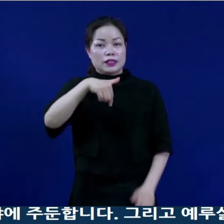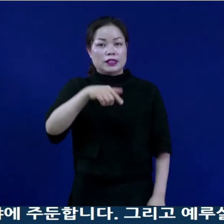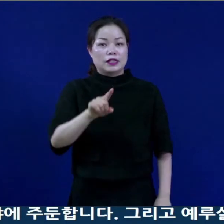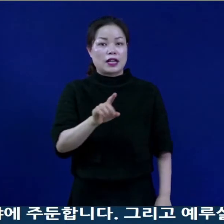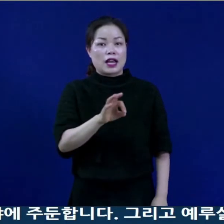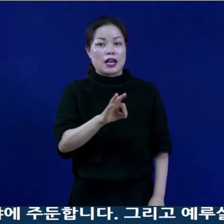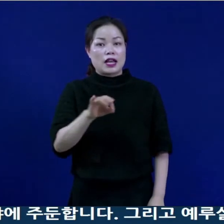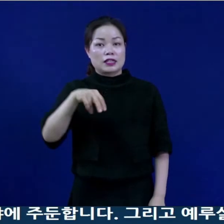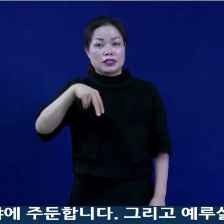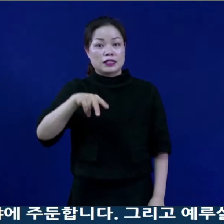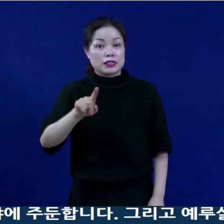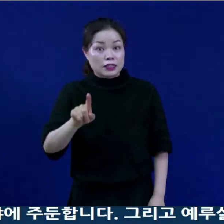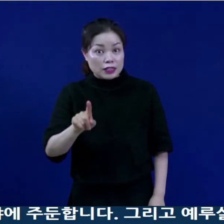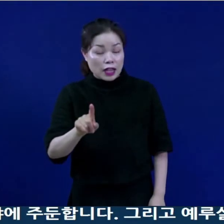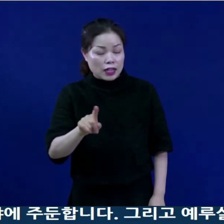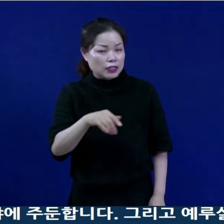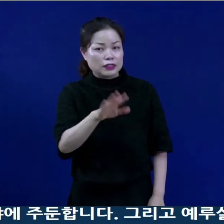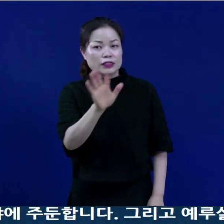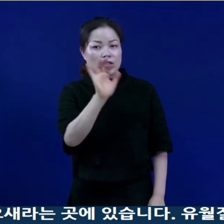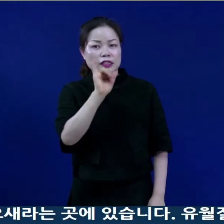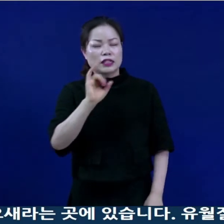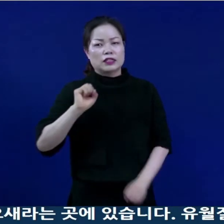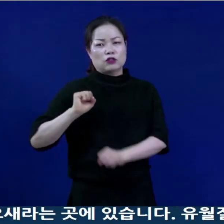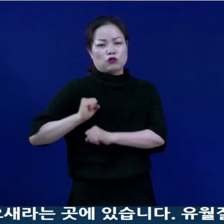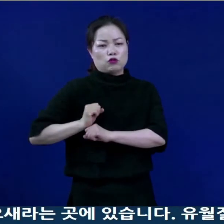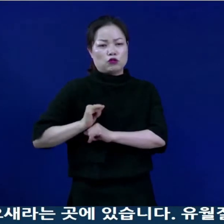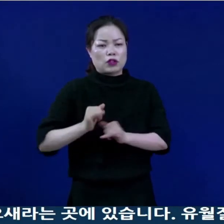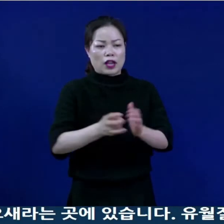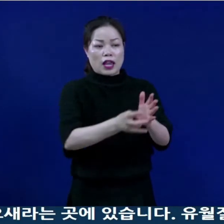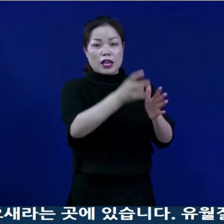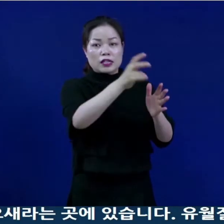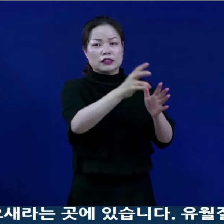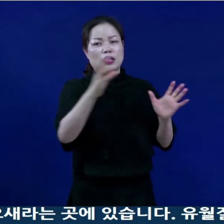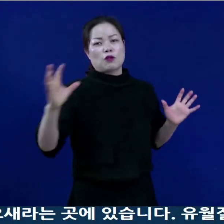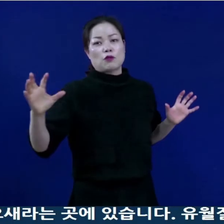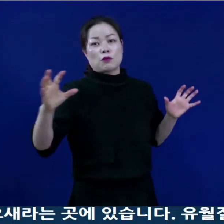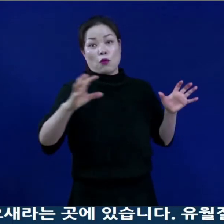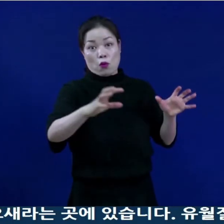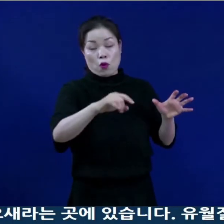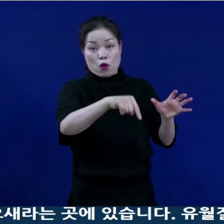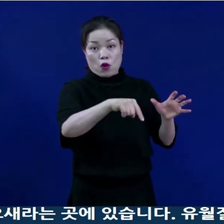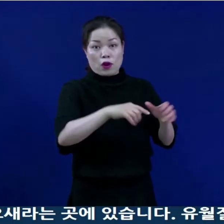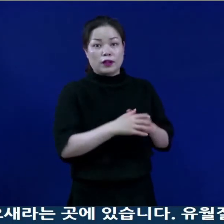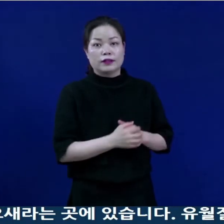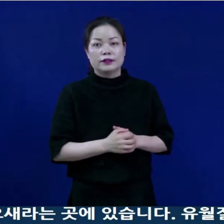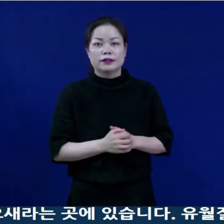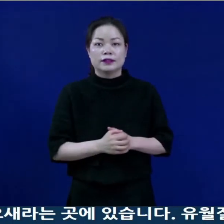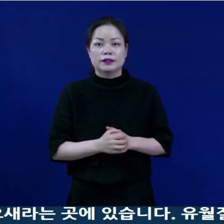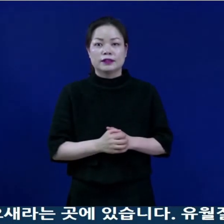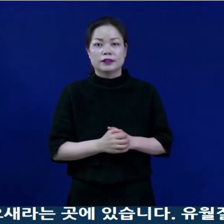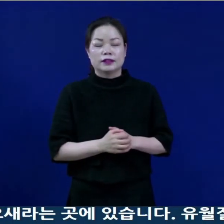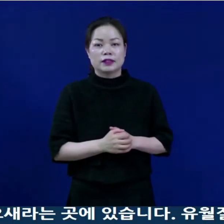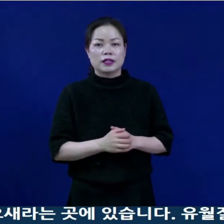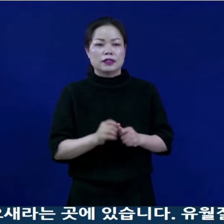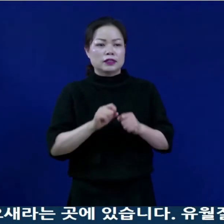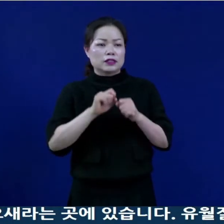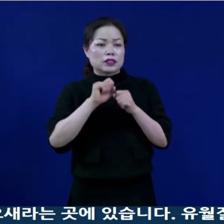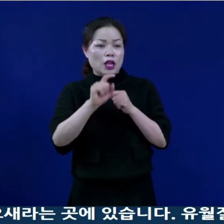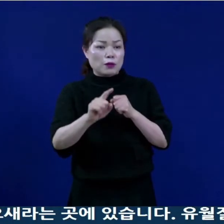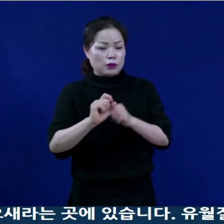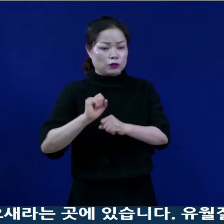것이 아니라 대부분의 군대가 어디에 있냐면 예루살렘으로 모입니다. 그리고 그곳에서 대부분의